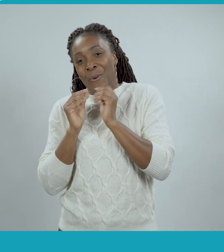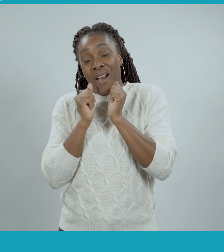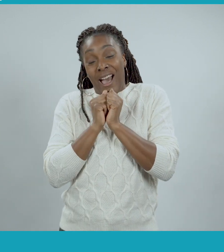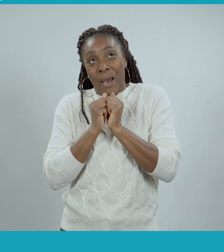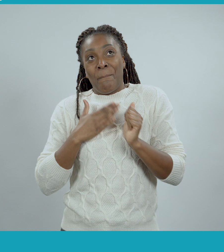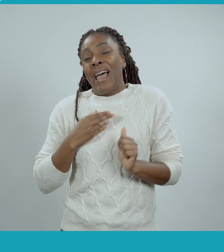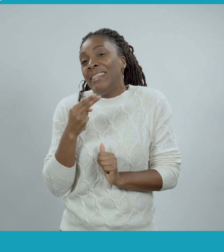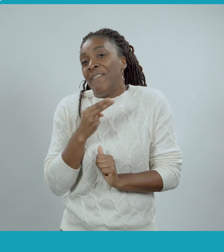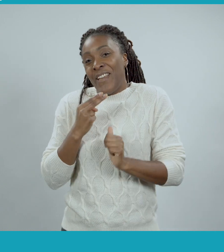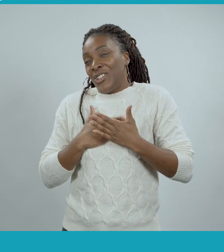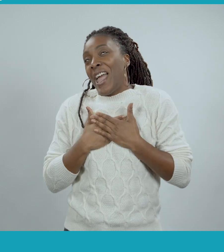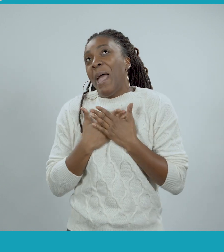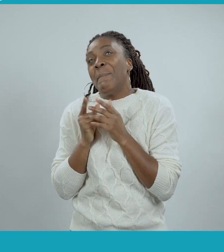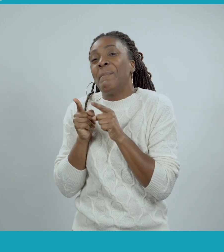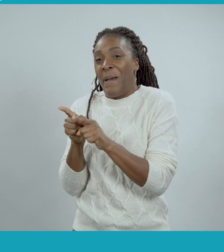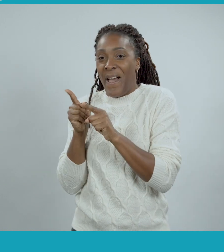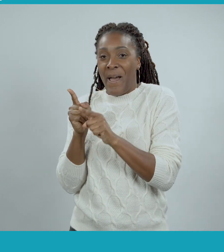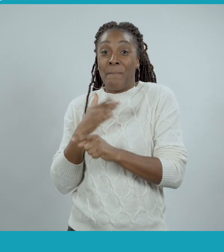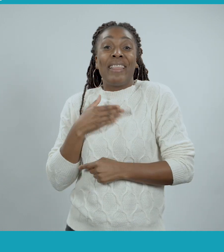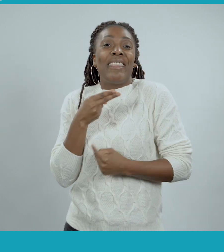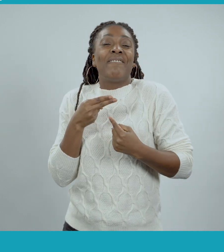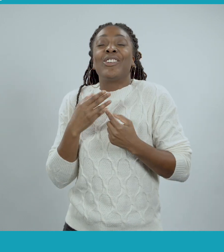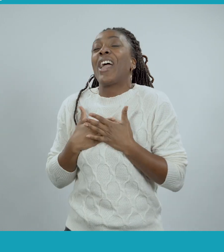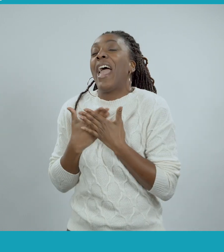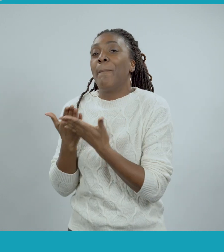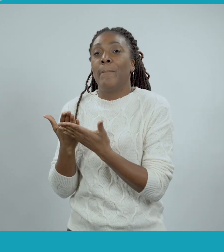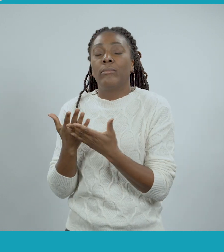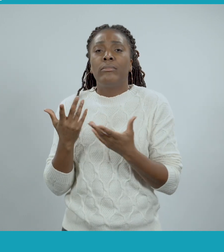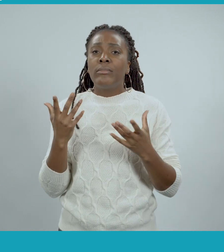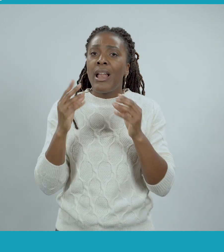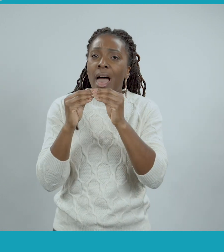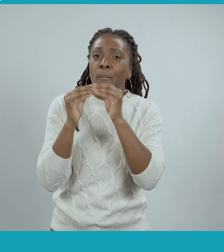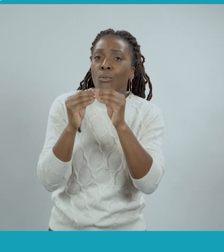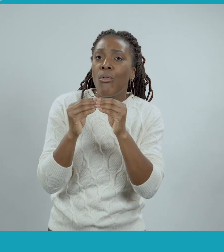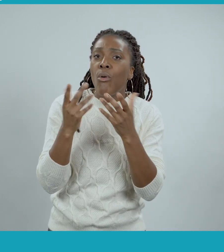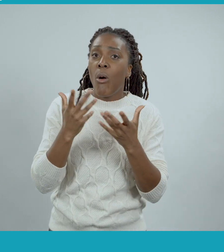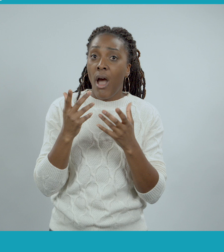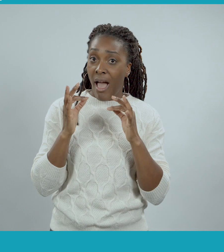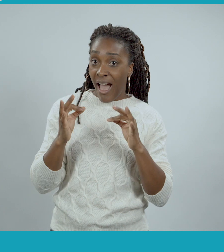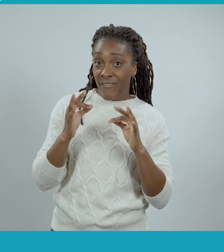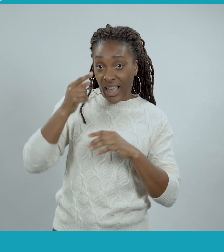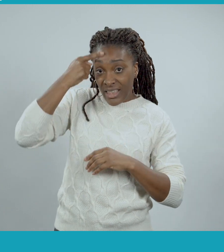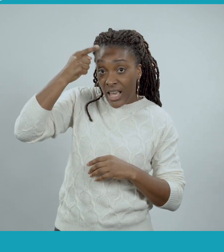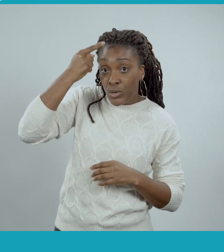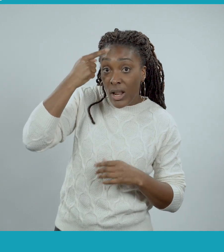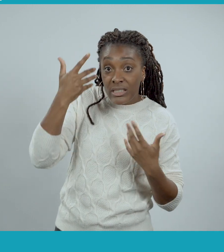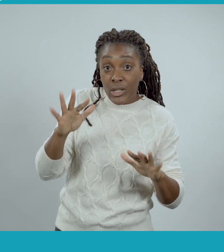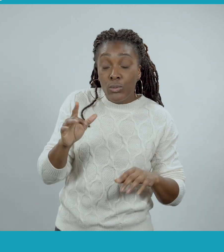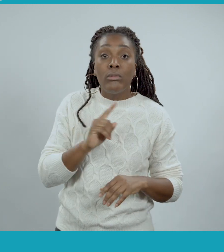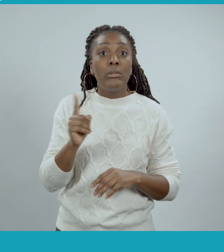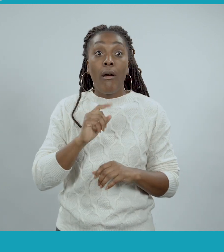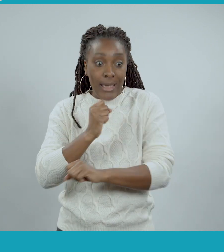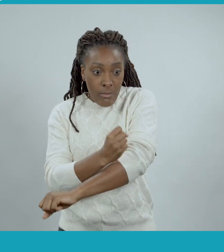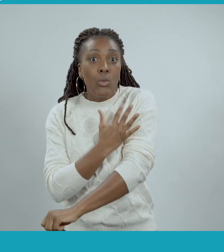son amant comme étant « celui que ma nefesh aime ». Et bien entendu, l'amour ne se manifeste pas